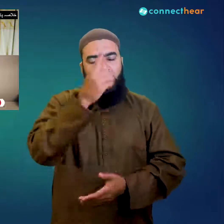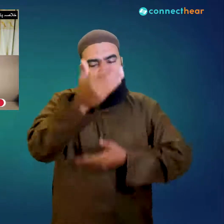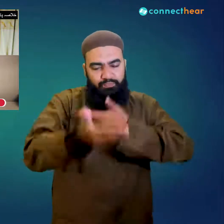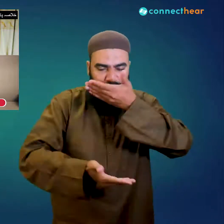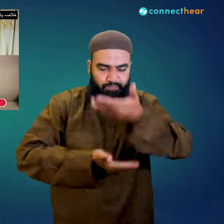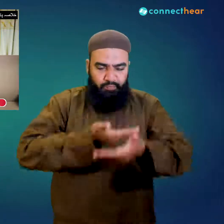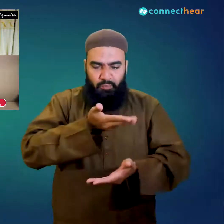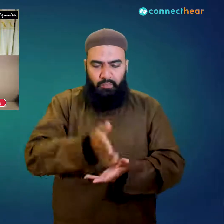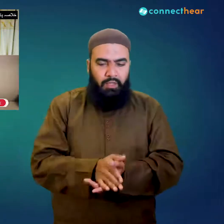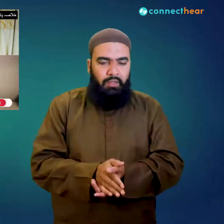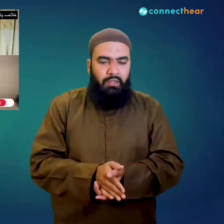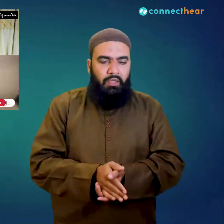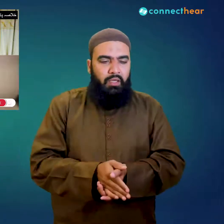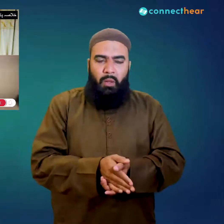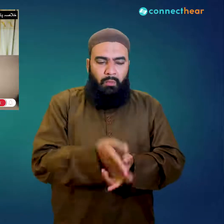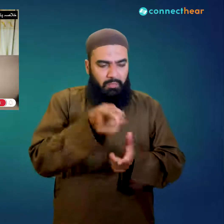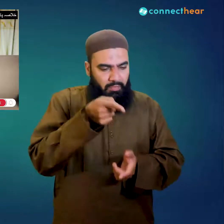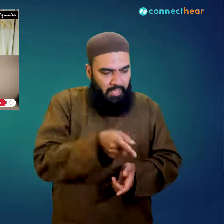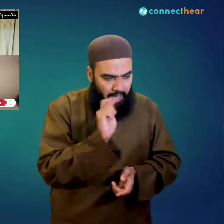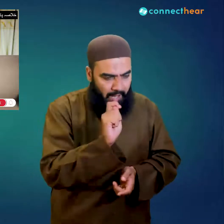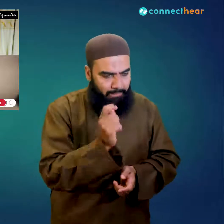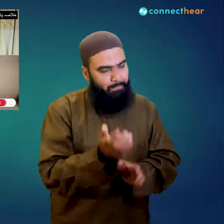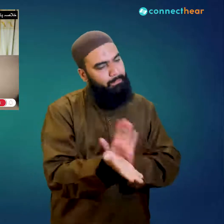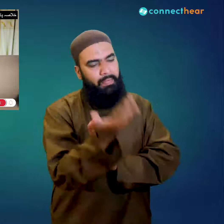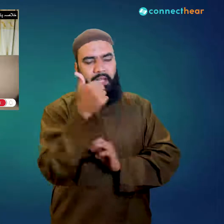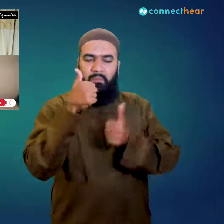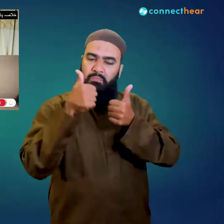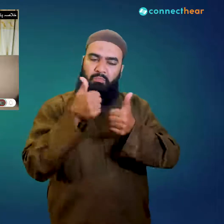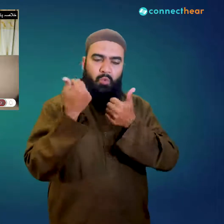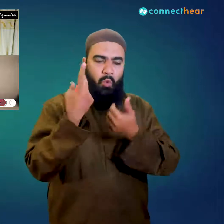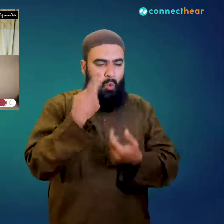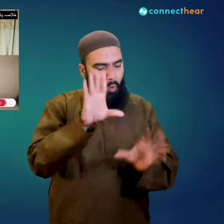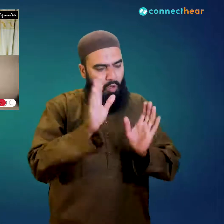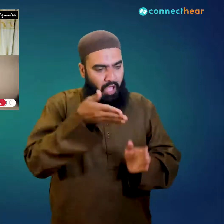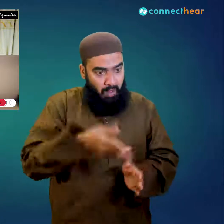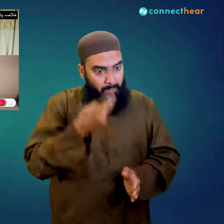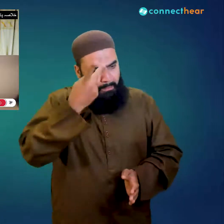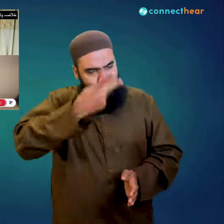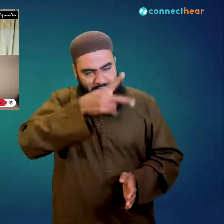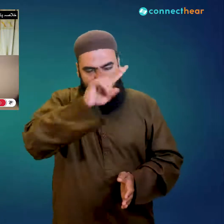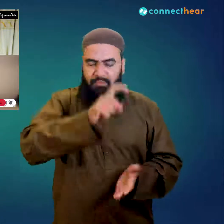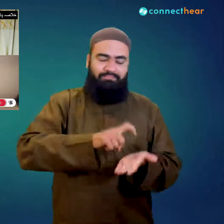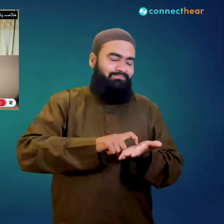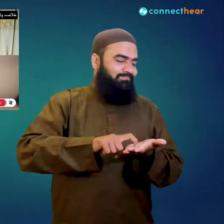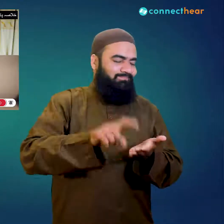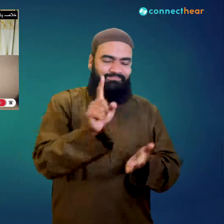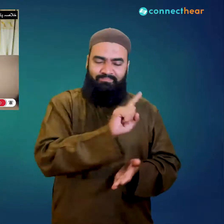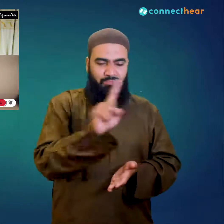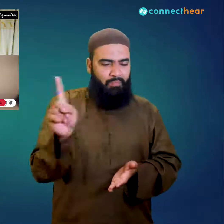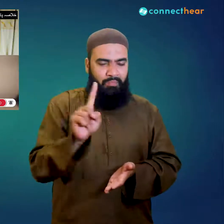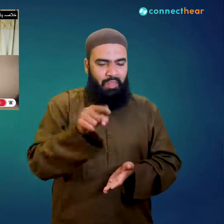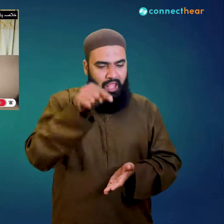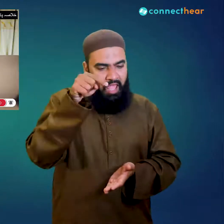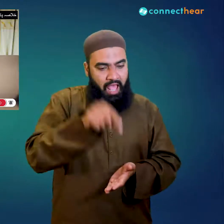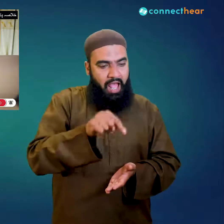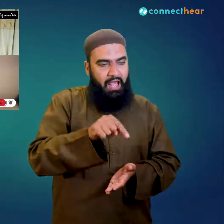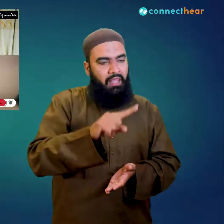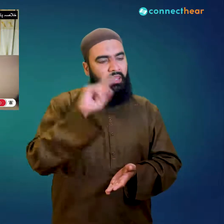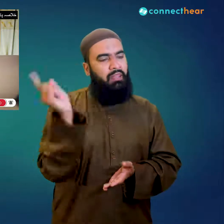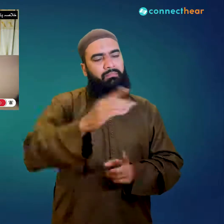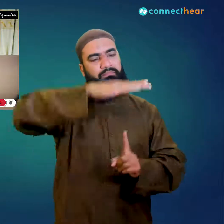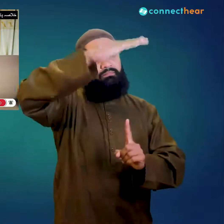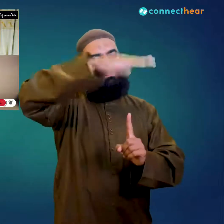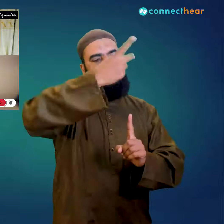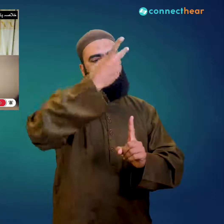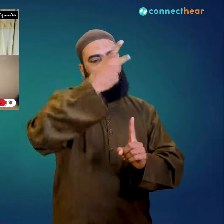حد و حساب اجر سے اور فضل سے نوازا جائے گا۔ اب فرمایا کہ جب مصیبت میں